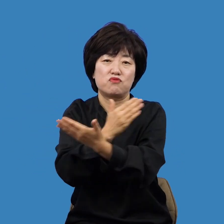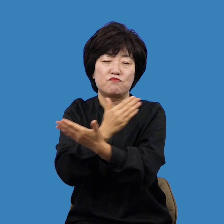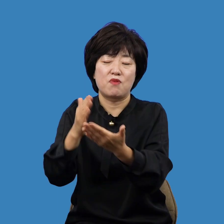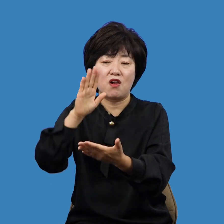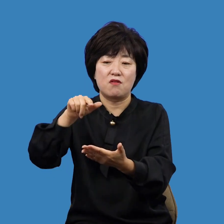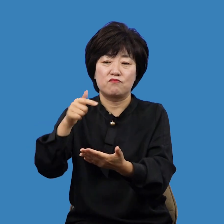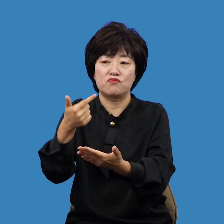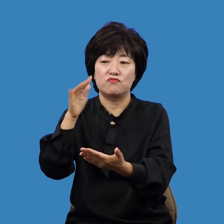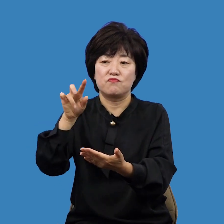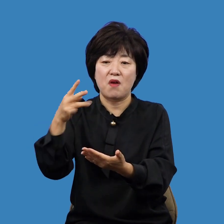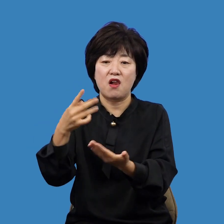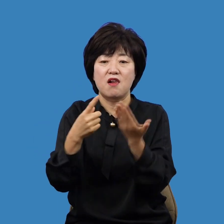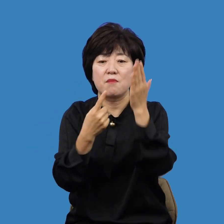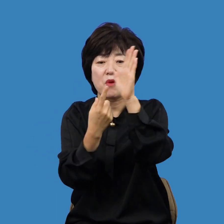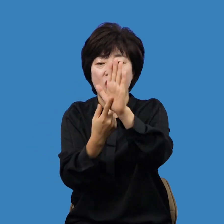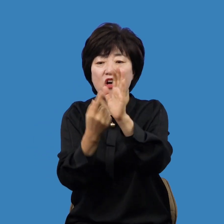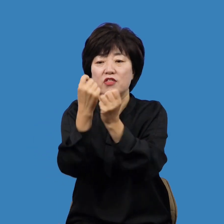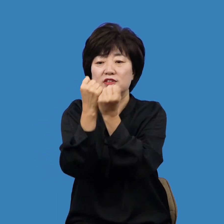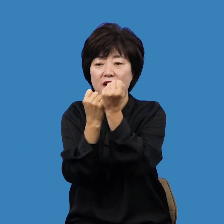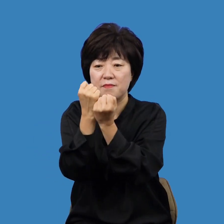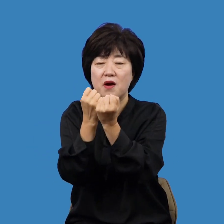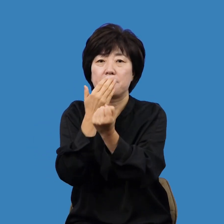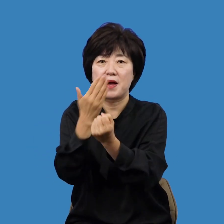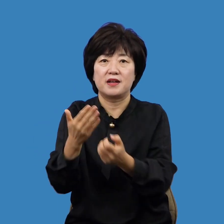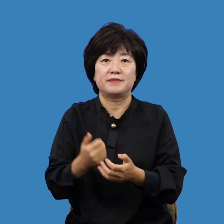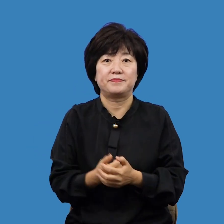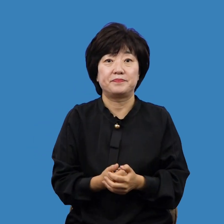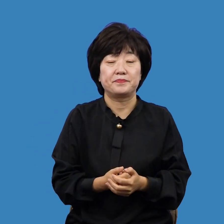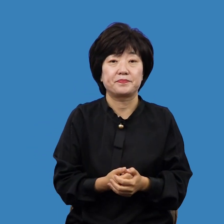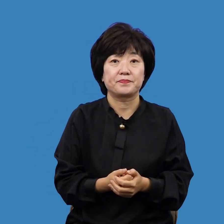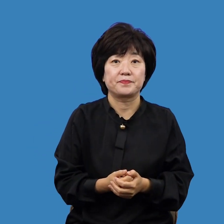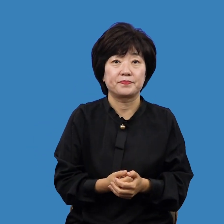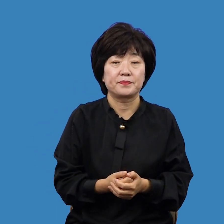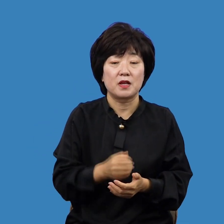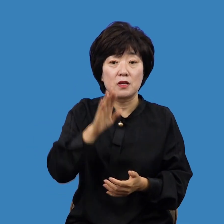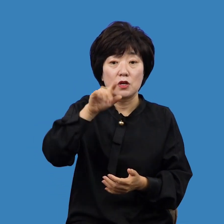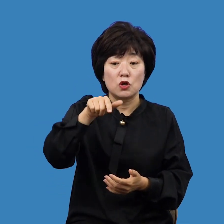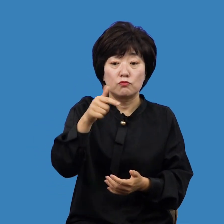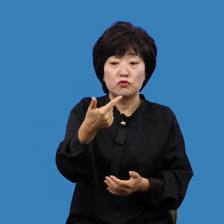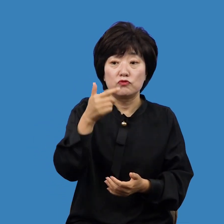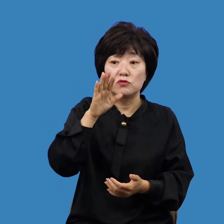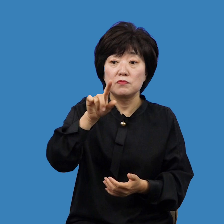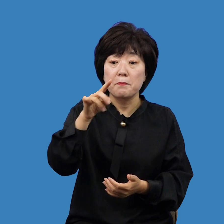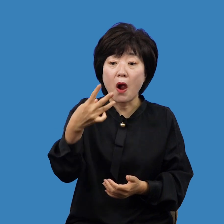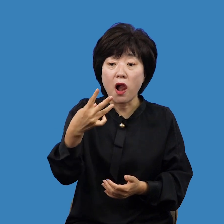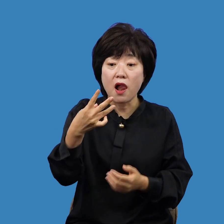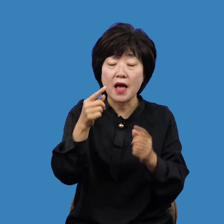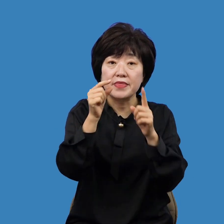영적으로만 표현되고 분별되고 설명된다는 거예요. 자, 여기 보면 이제 분별하다라고 하는 단어를